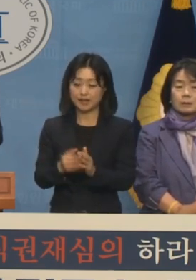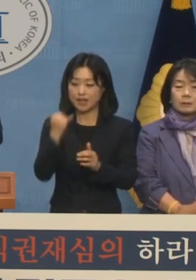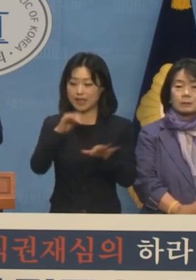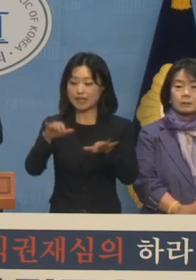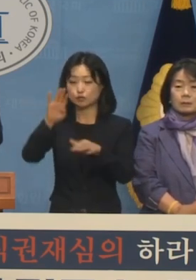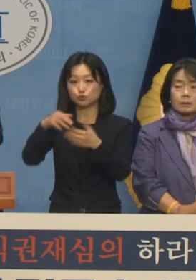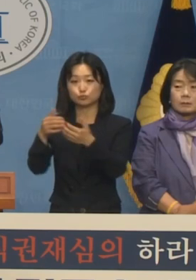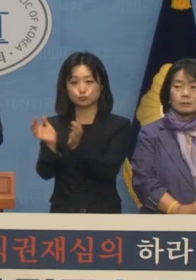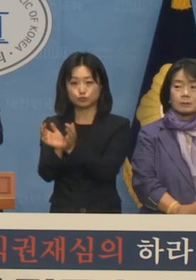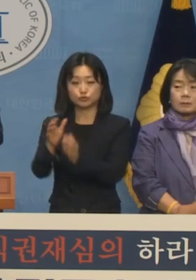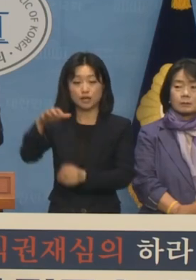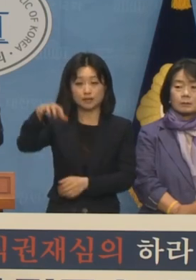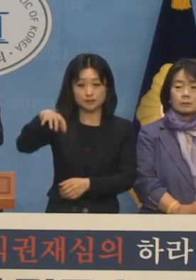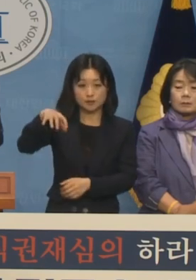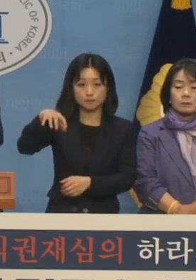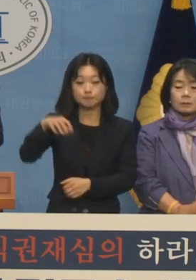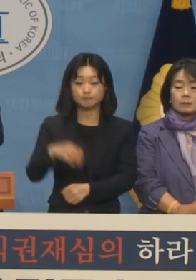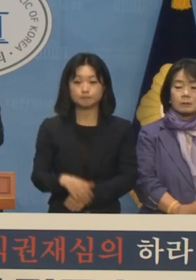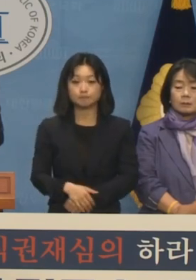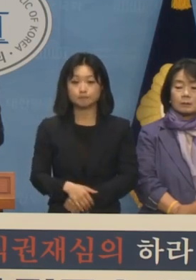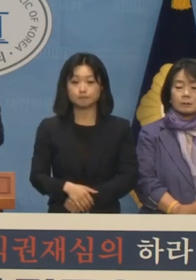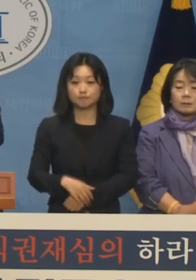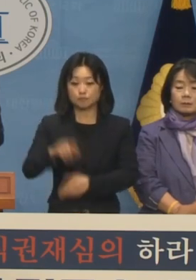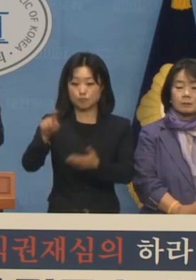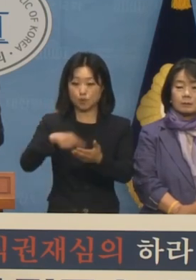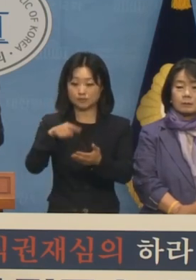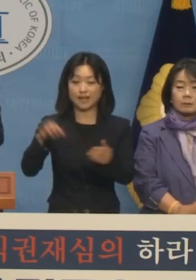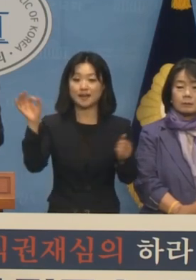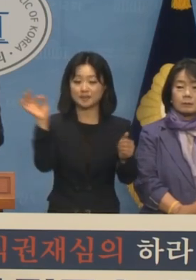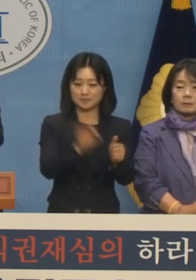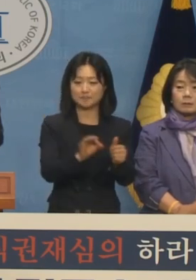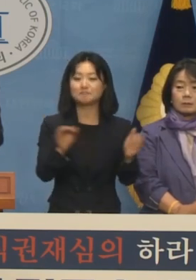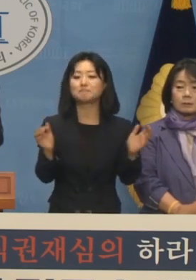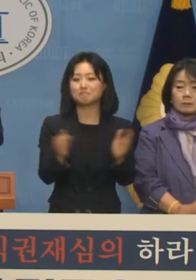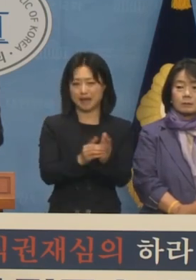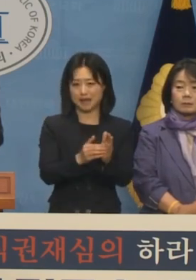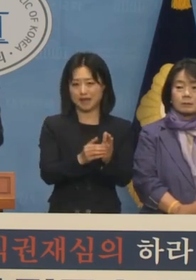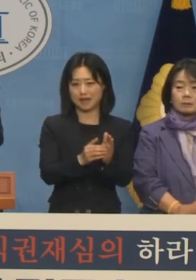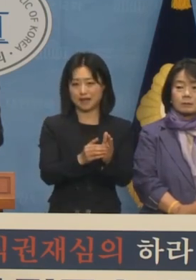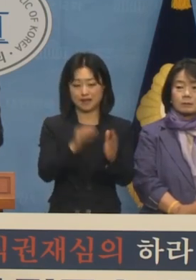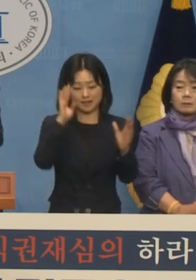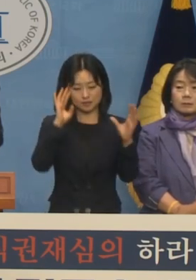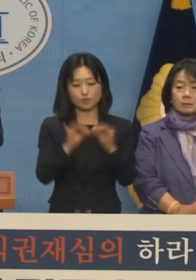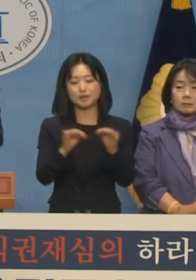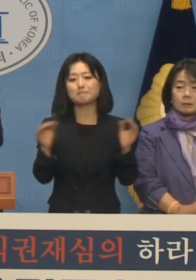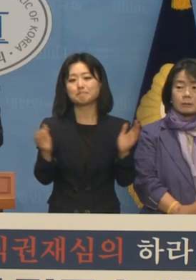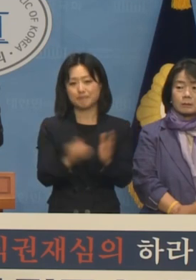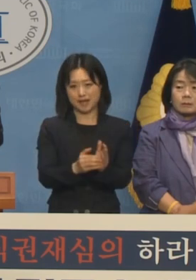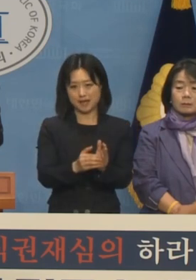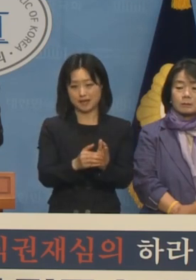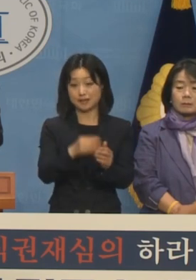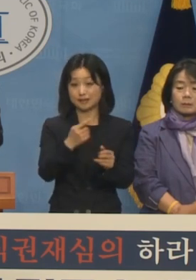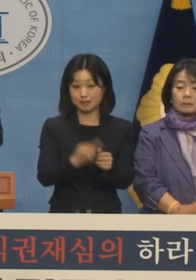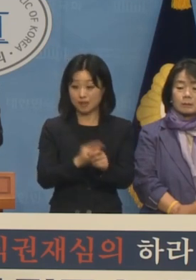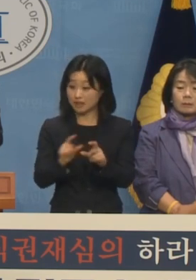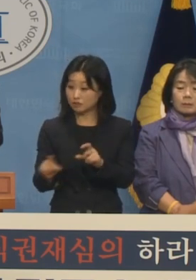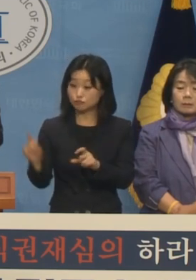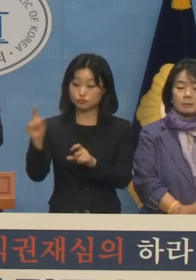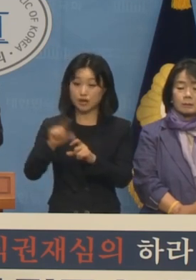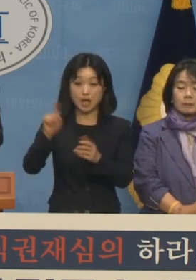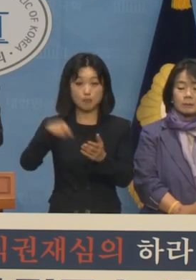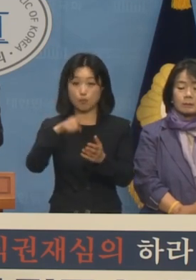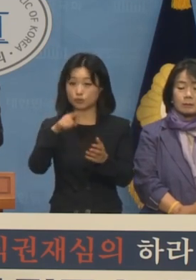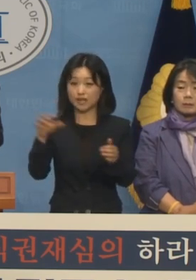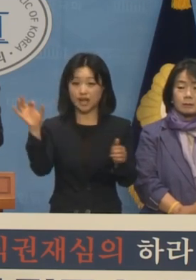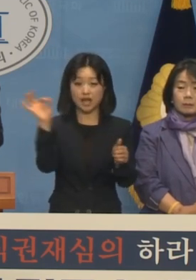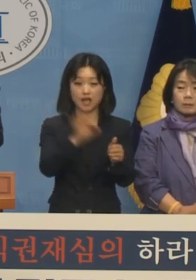해수부는 한 번 피해자들이 배보상 결정에 동의를 했기 때문에 더 이상의